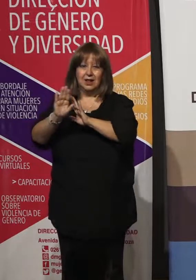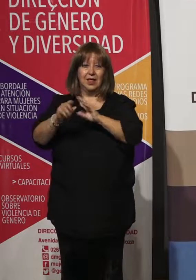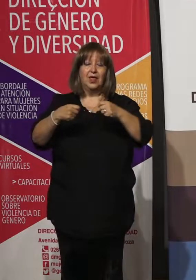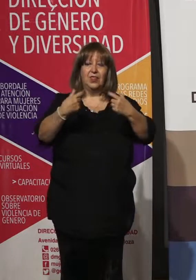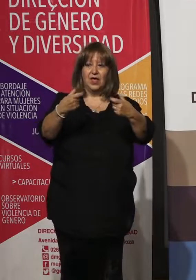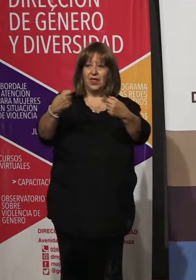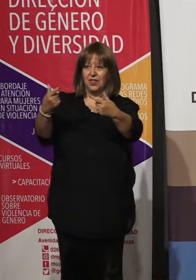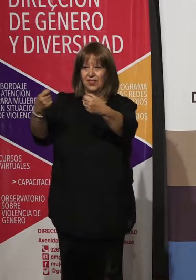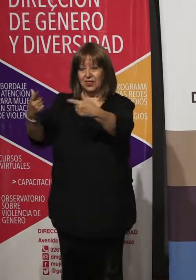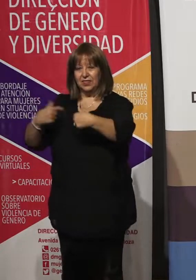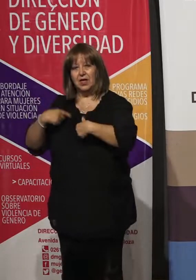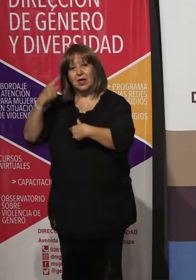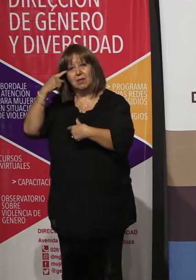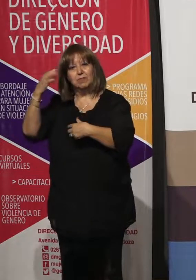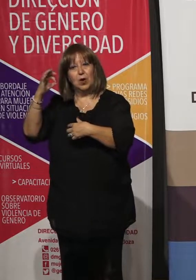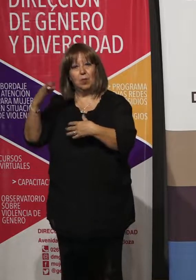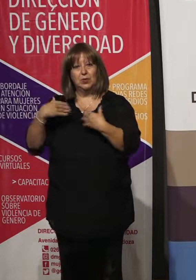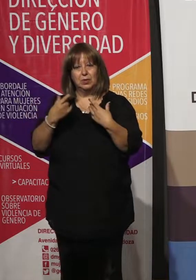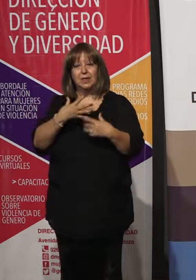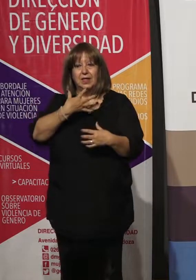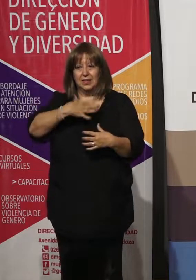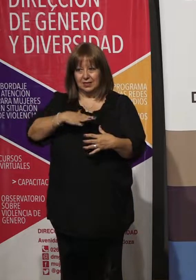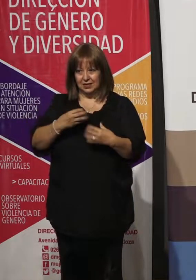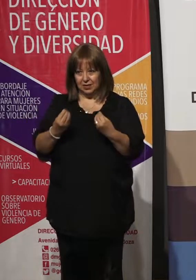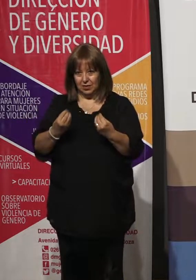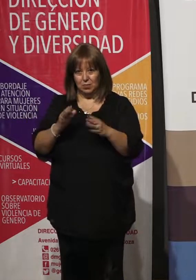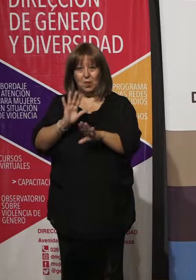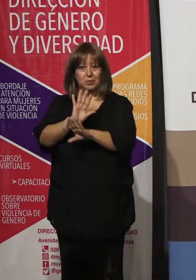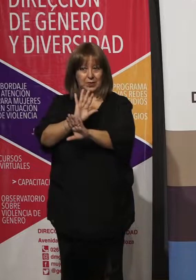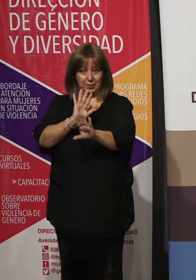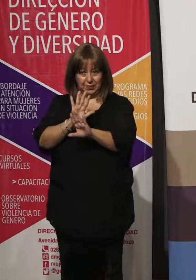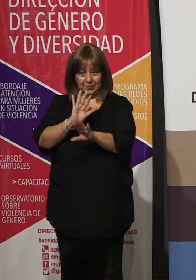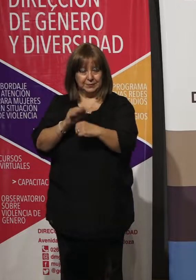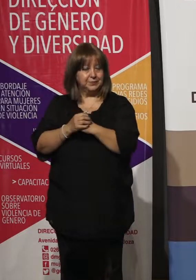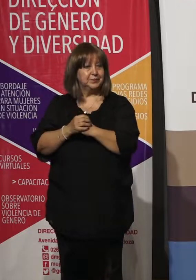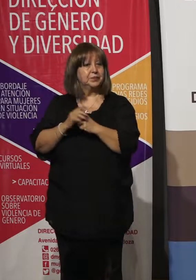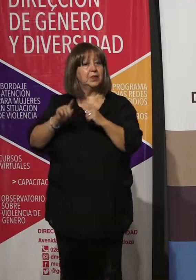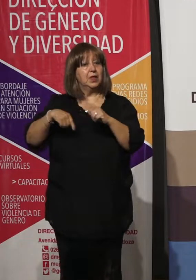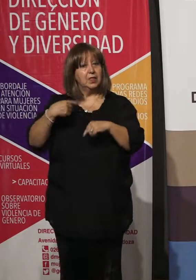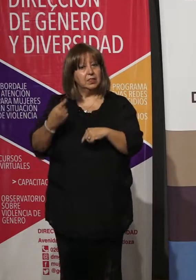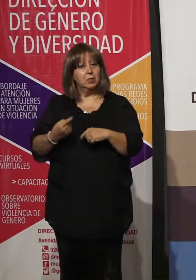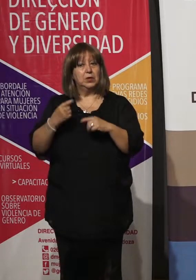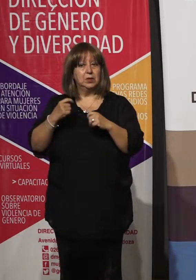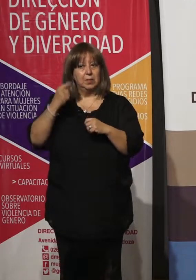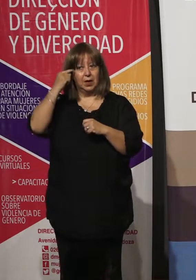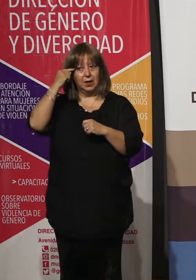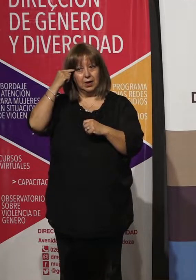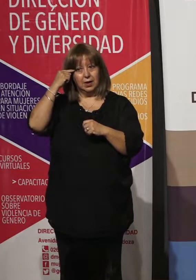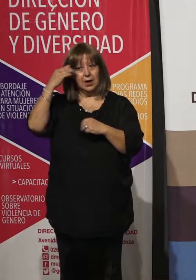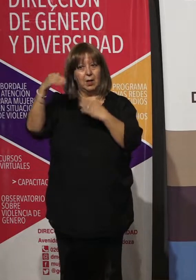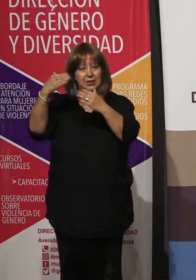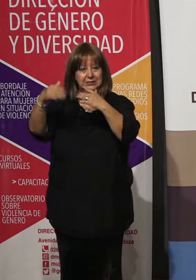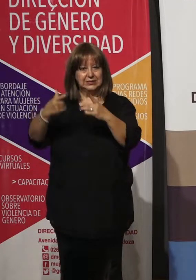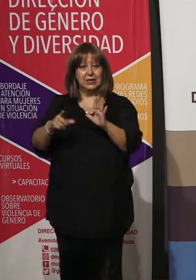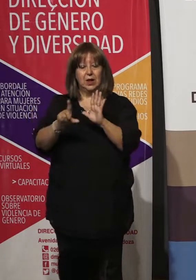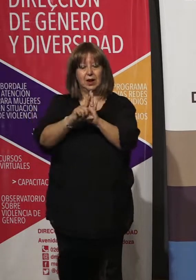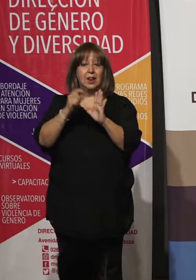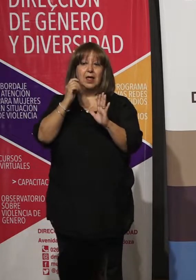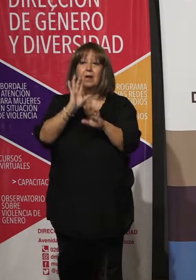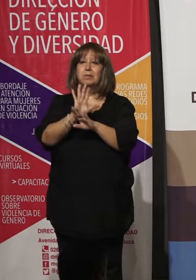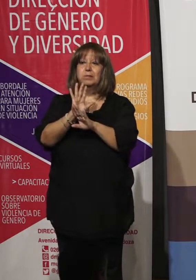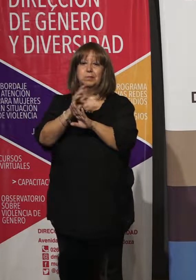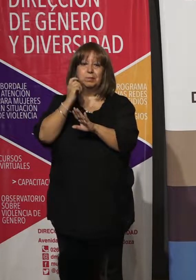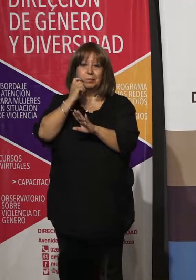otorgarles herramientas para la prevención. Así también, bueno, hemos capacitado en Ley Micaela